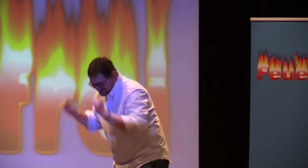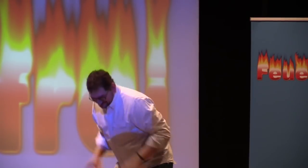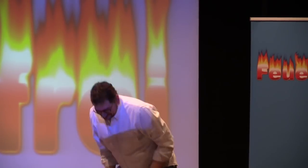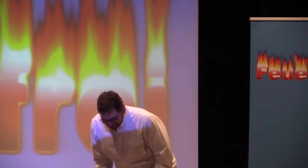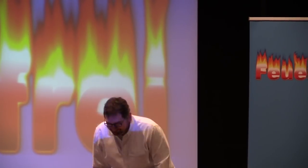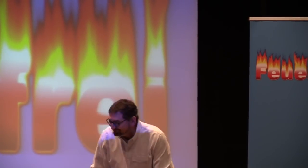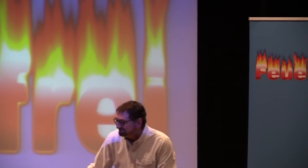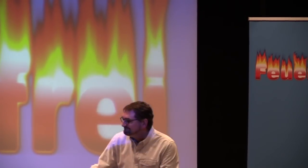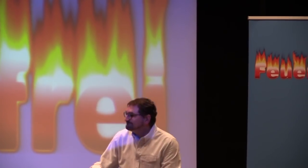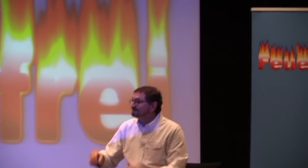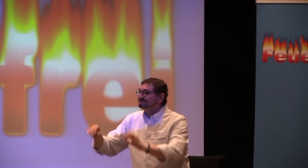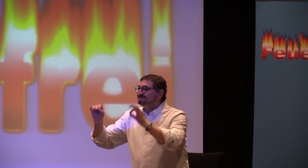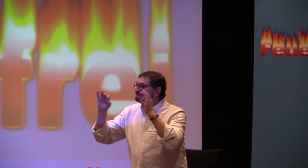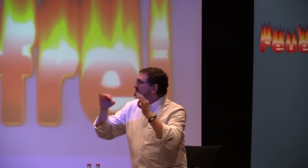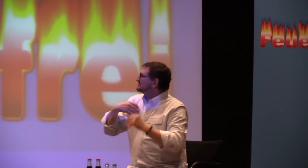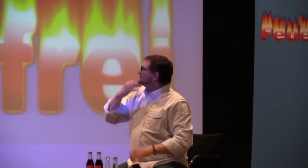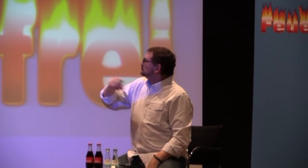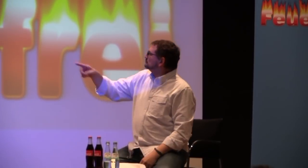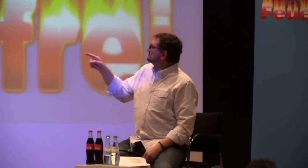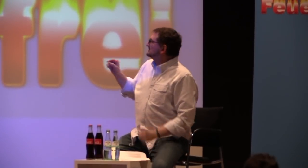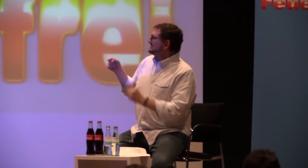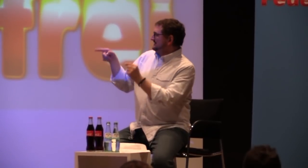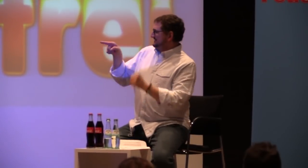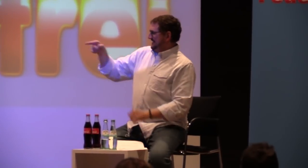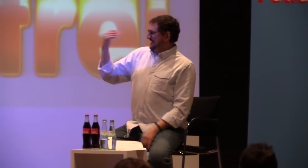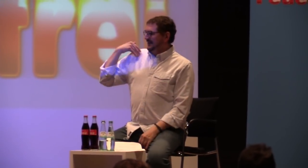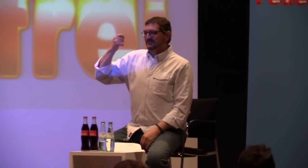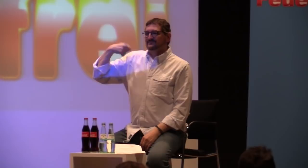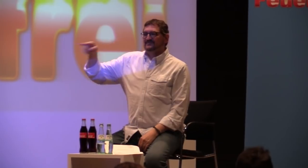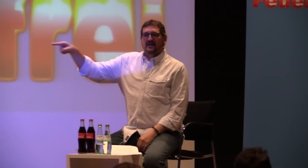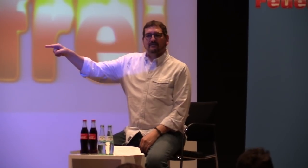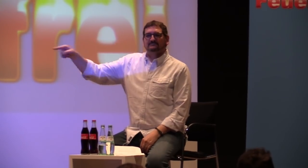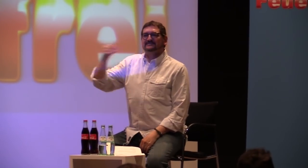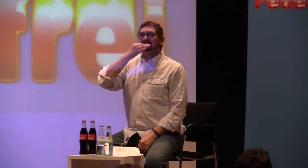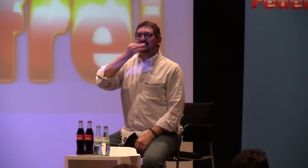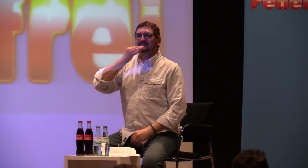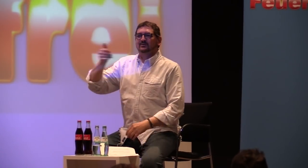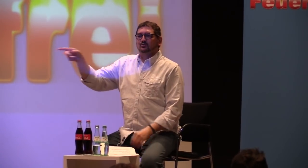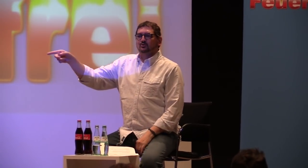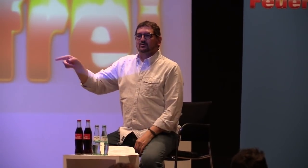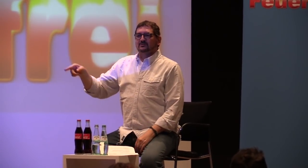natürlich sehr gerne. Und damit würden wir dann jetzt unsere heutige Veranstaltung auch offiziell starten.